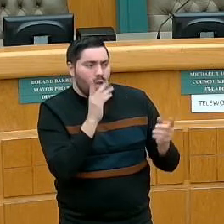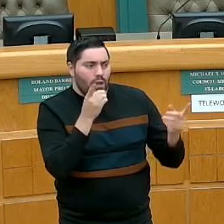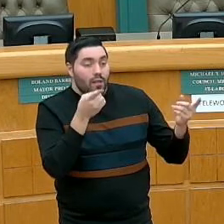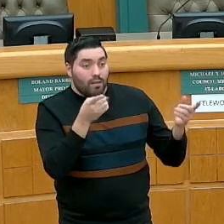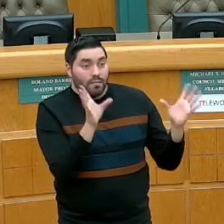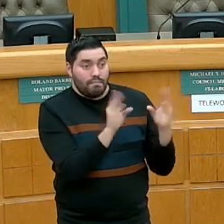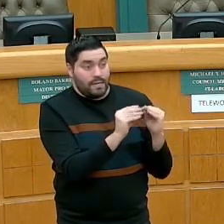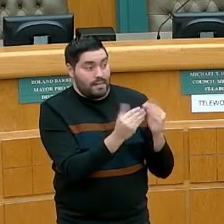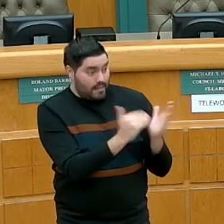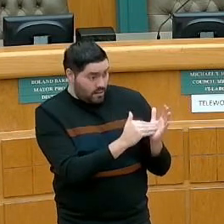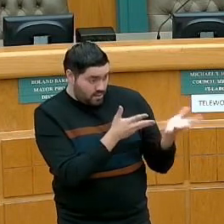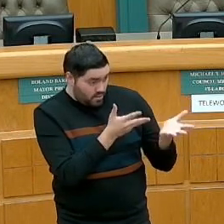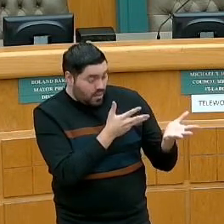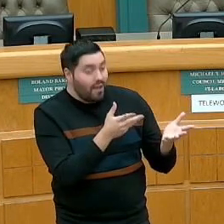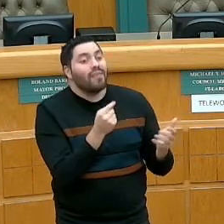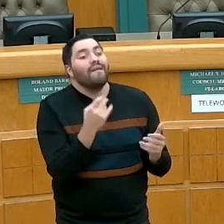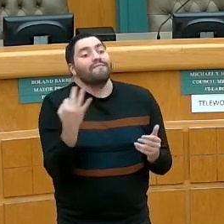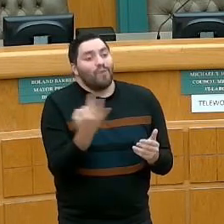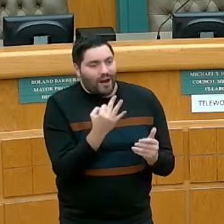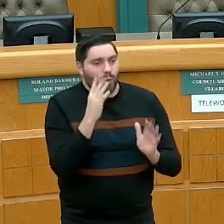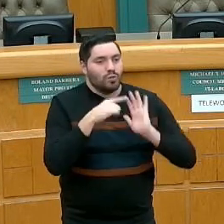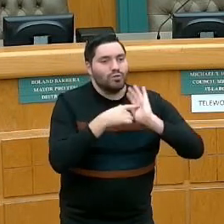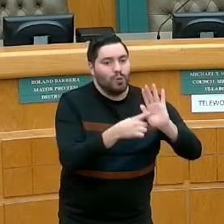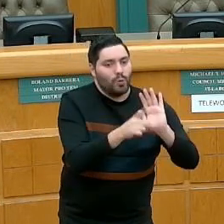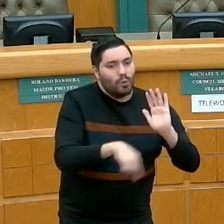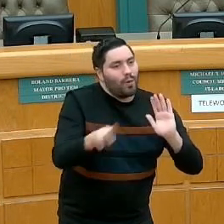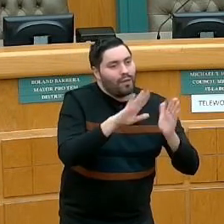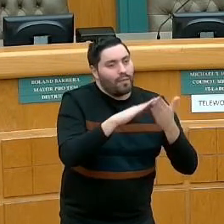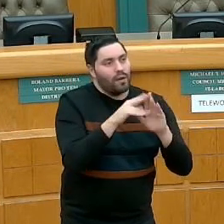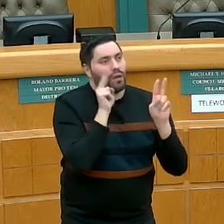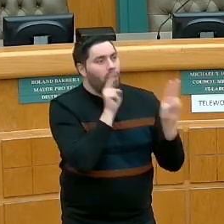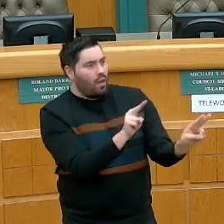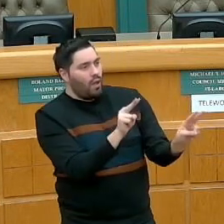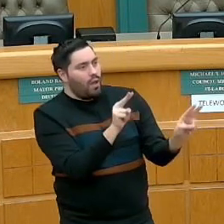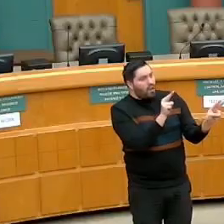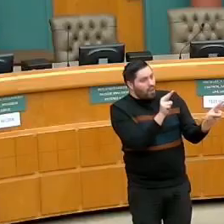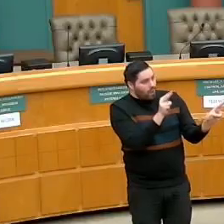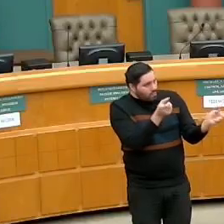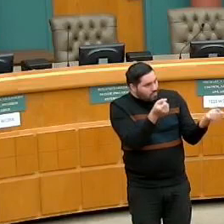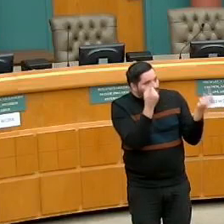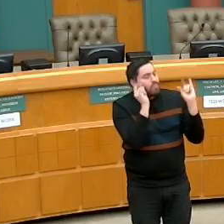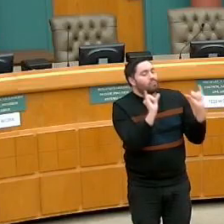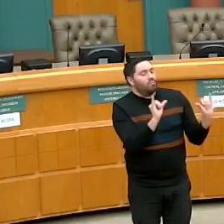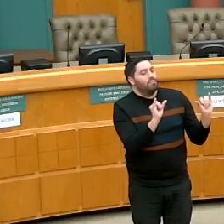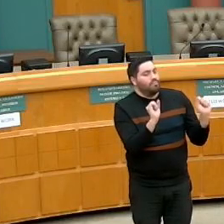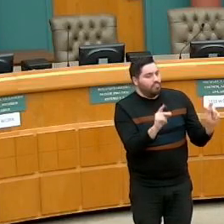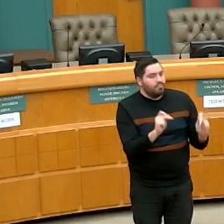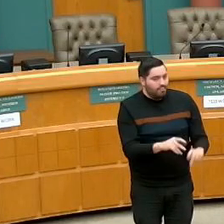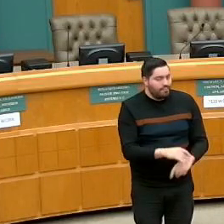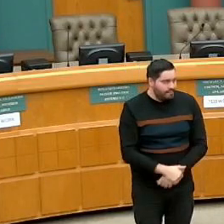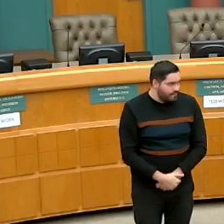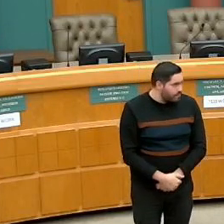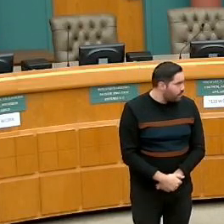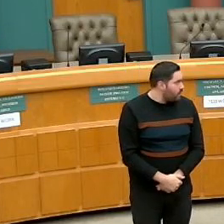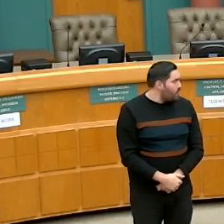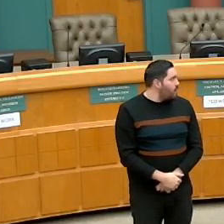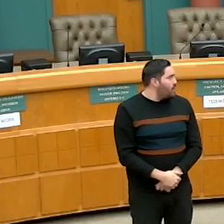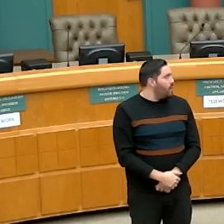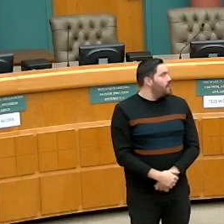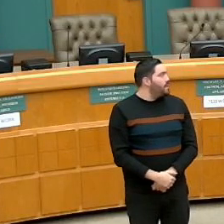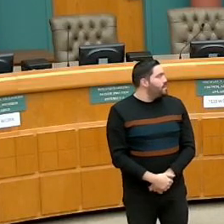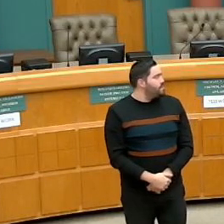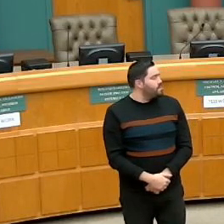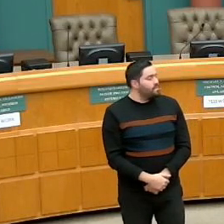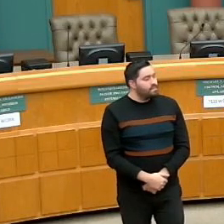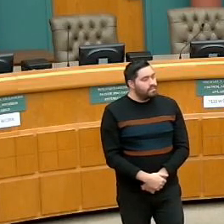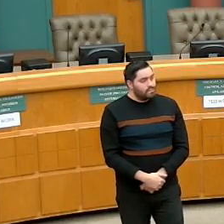we'll begin to be able to roll out some of the modeling for our community. Queremos que la comunidad esté informada sobre la curva en nuestros modelos